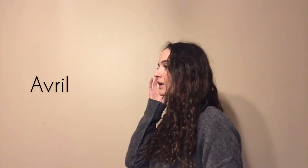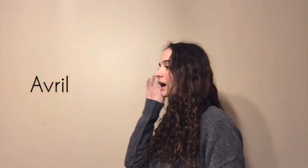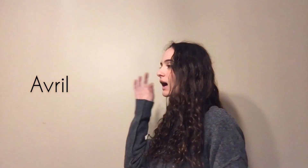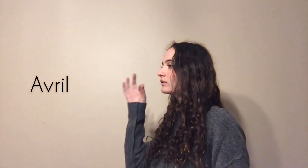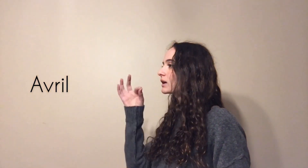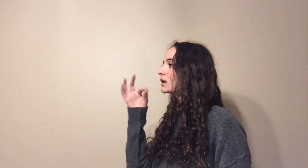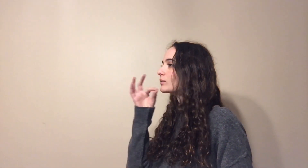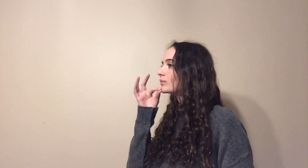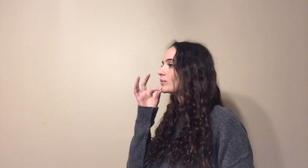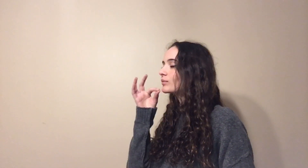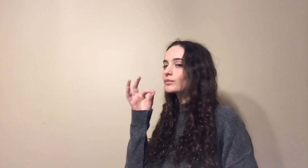Avril.